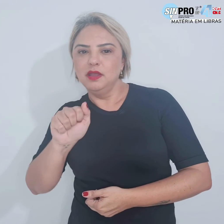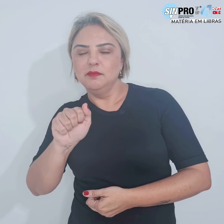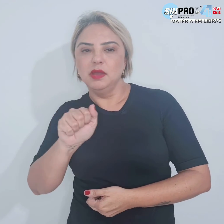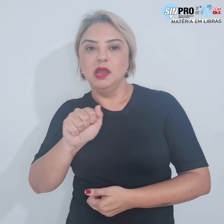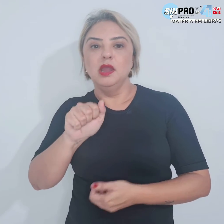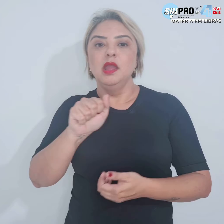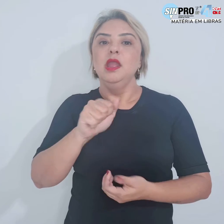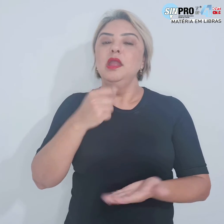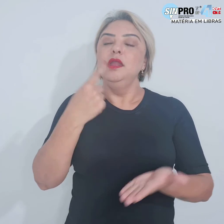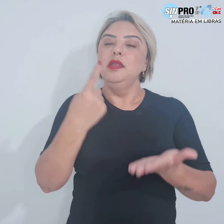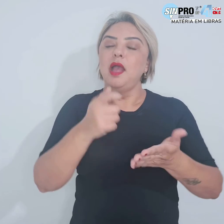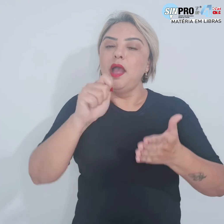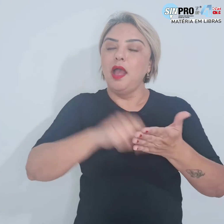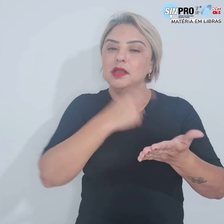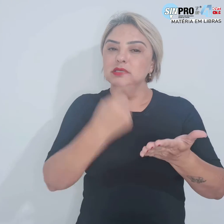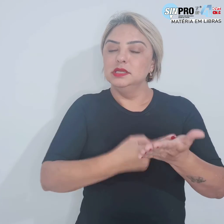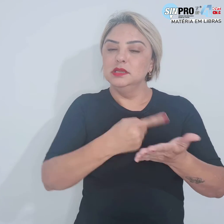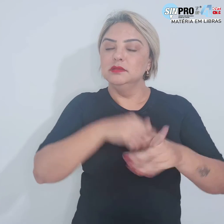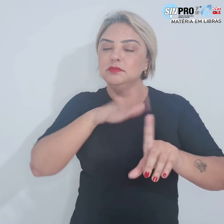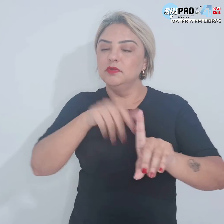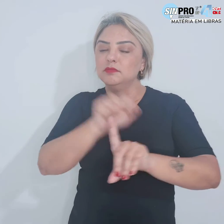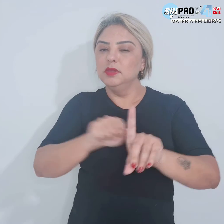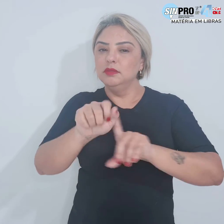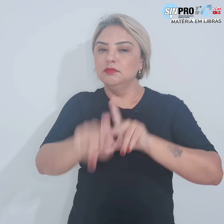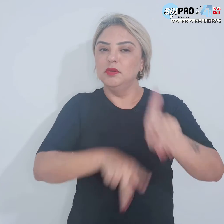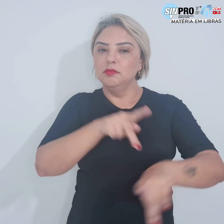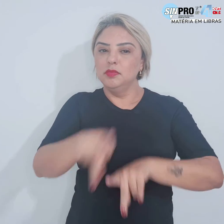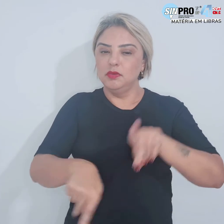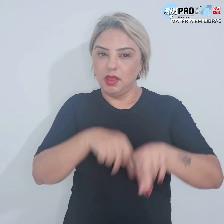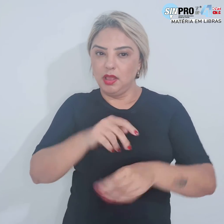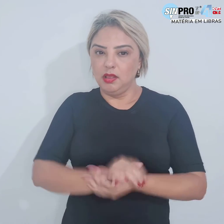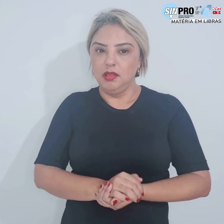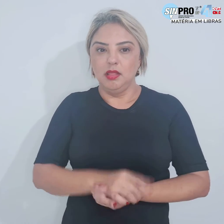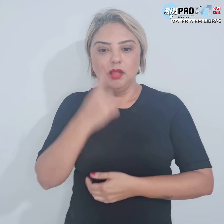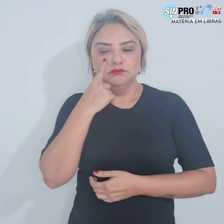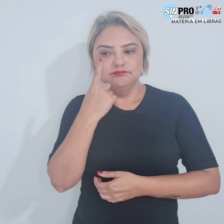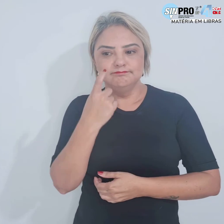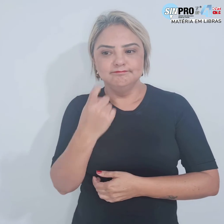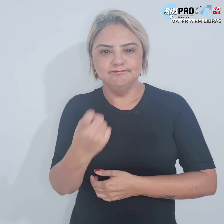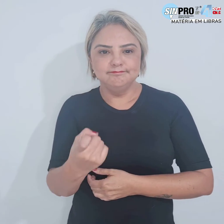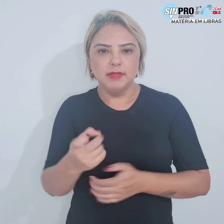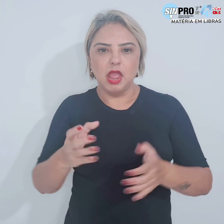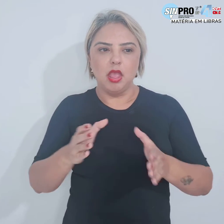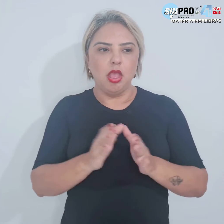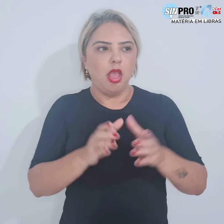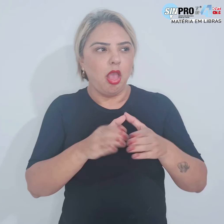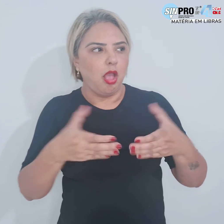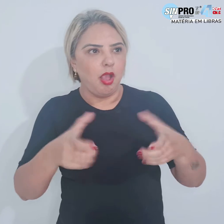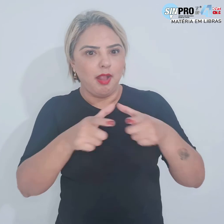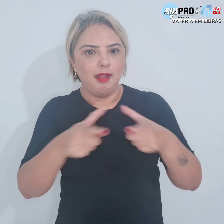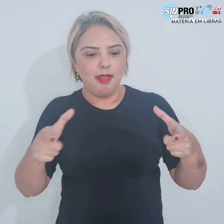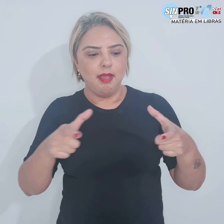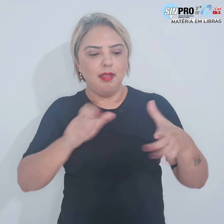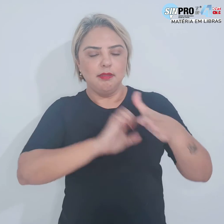FAMA, e Agenda do Movimento Popular. Diante do interesse de grandes